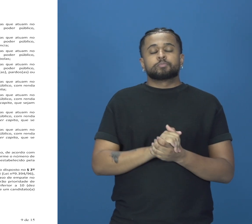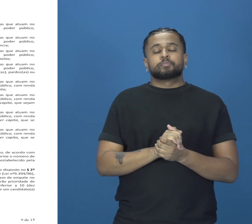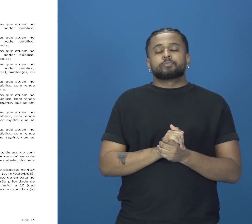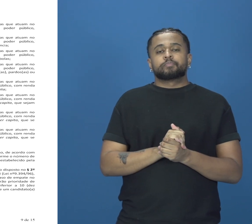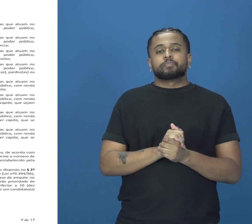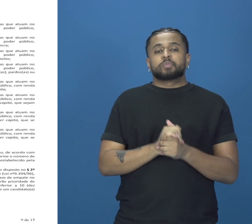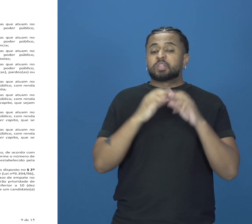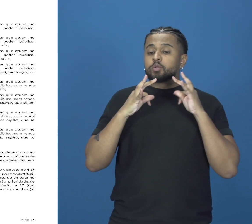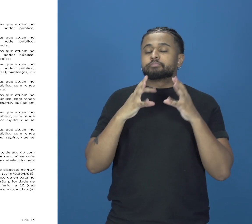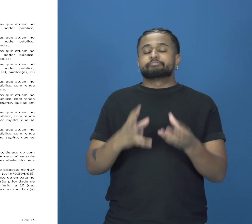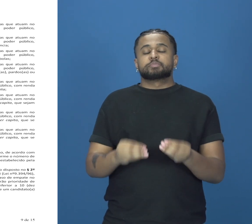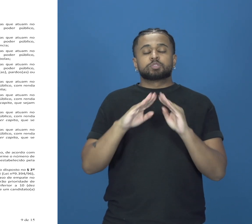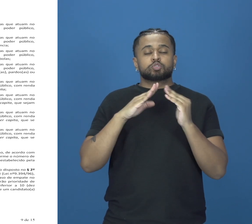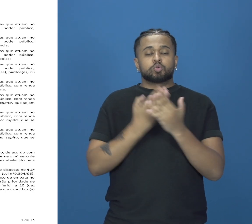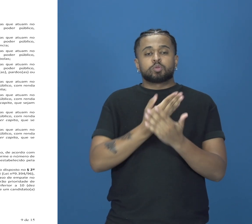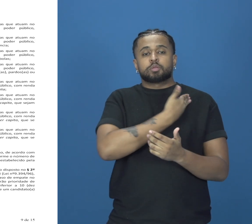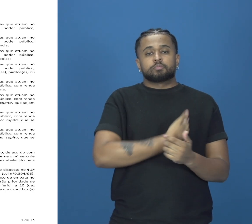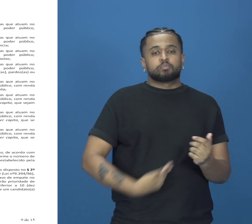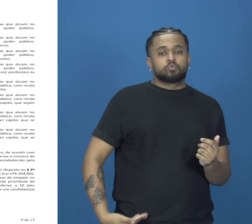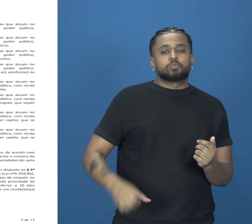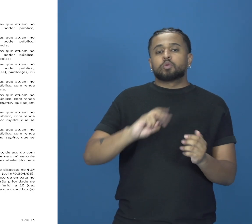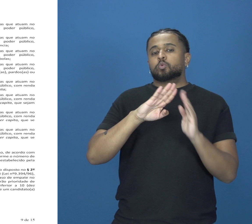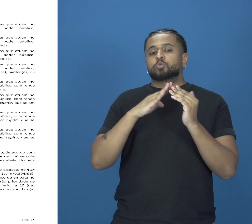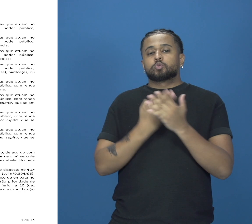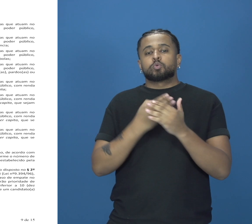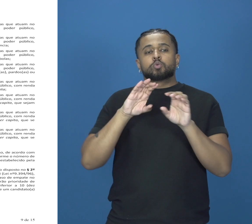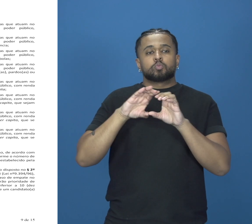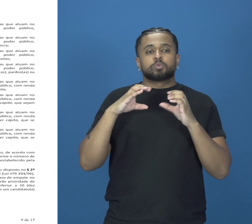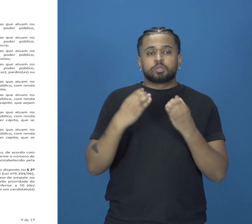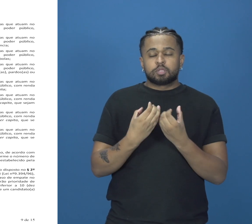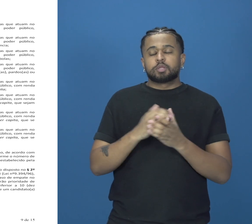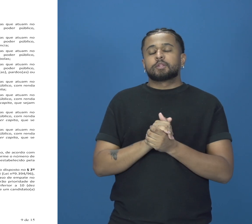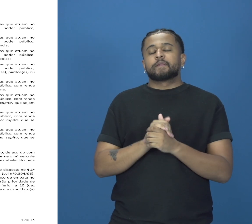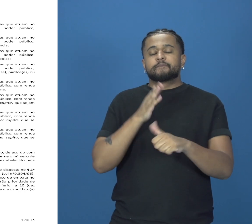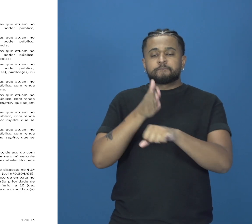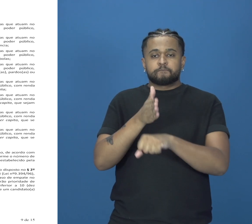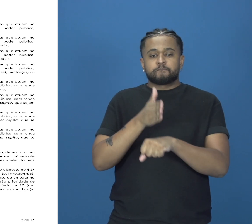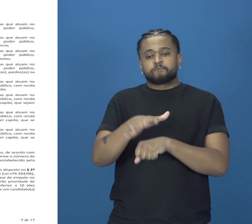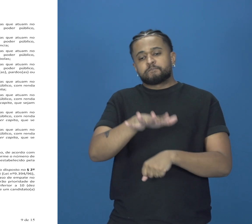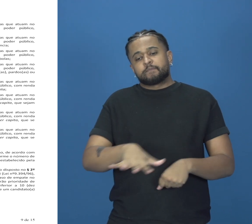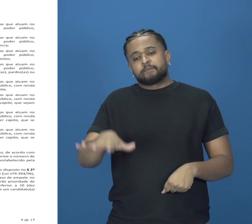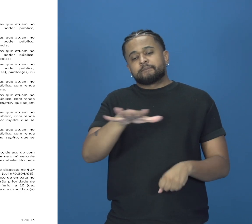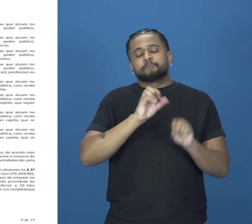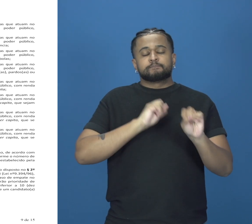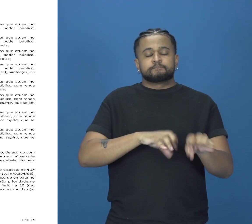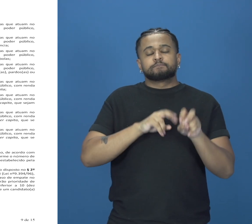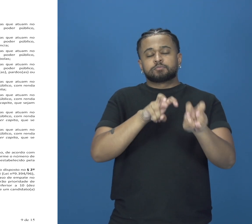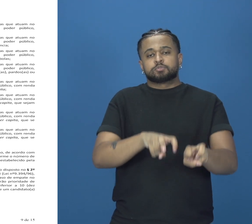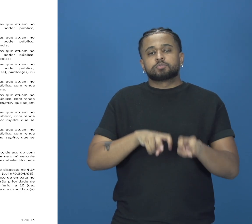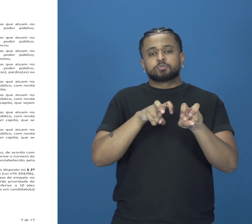7.4.2.5. Integralmente em escola pública ou em escolas comunitárias que atuam no âmbito da educação do